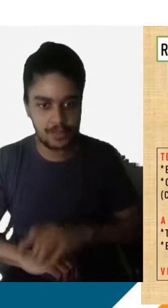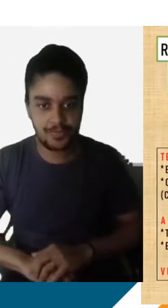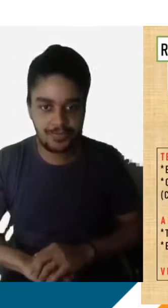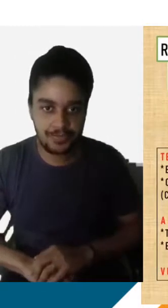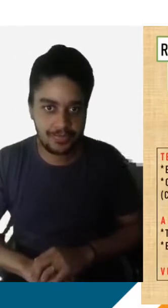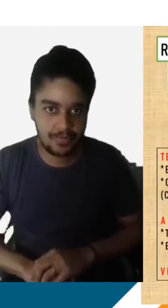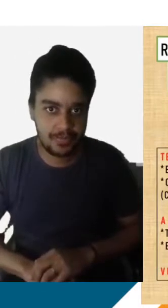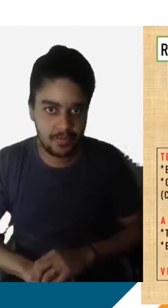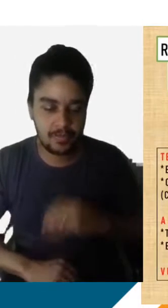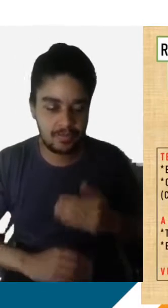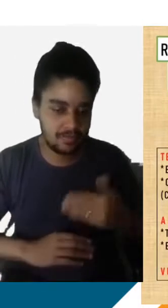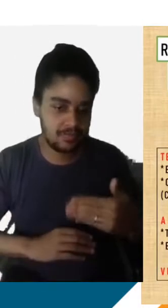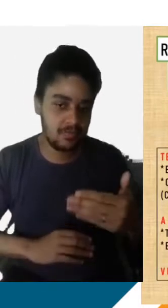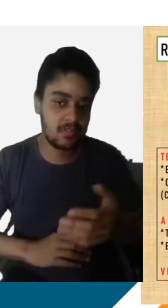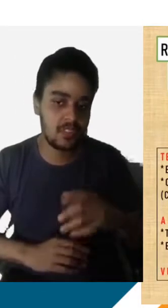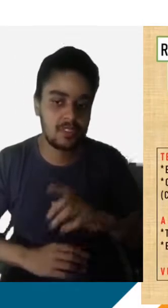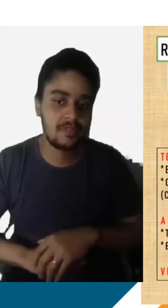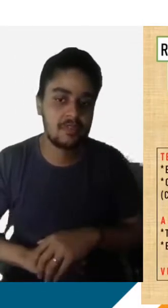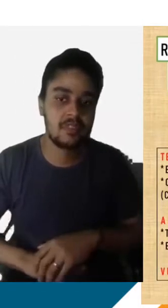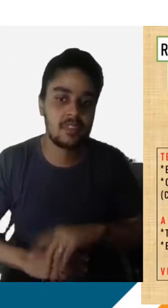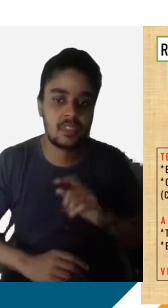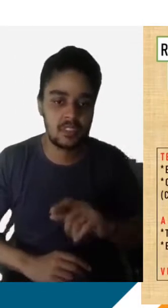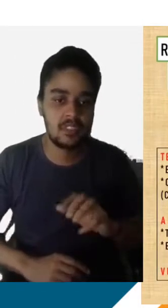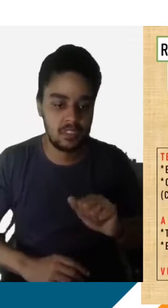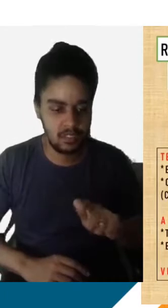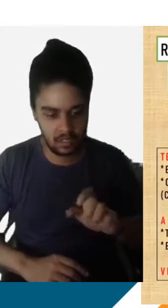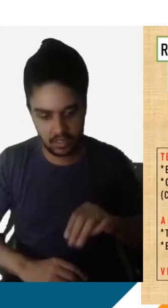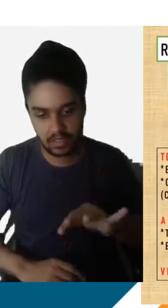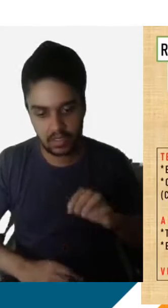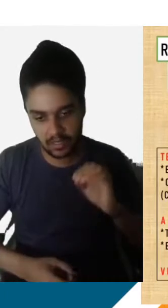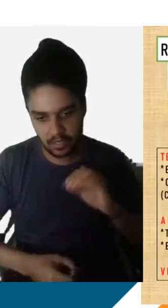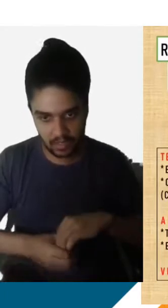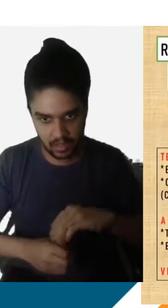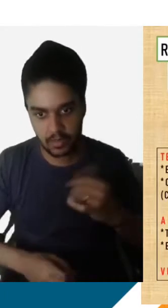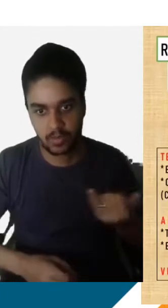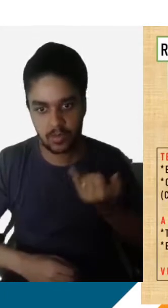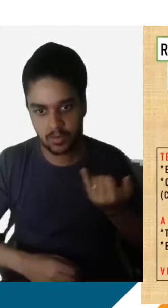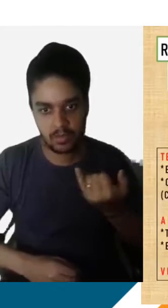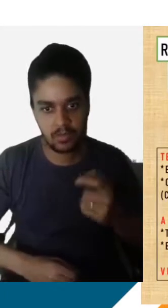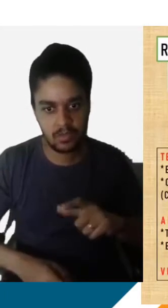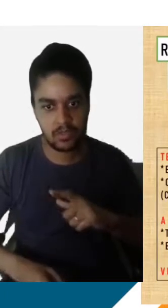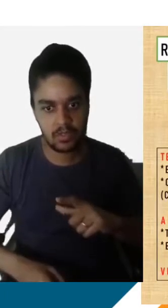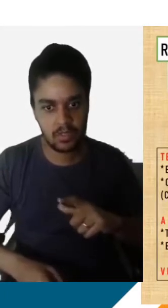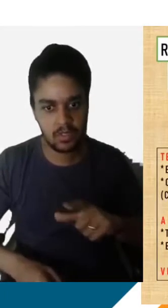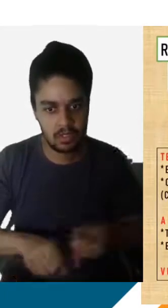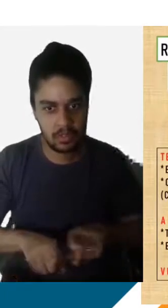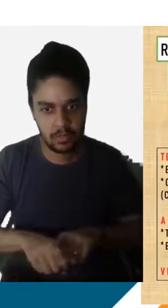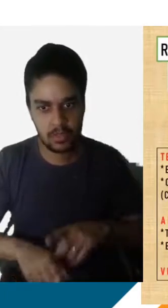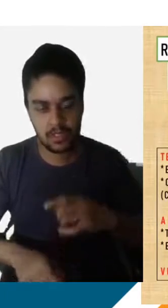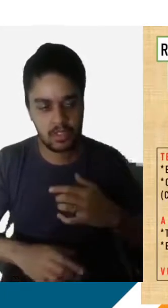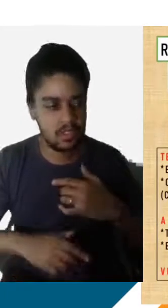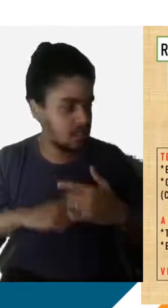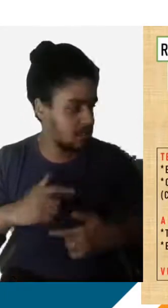falha. Dando prosseguimento aos agentes internos, é importante também a gente trabalhar